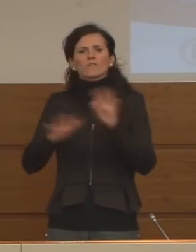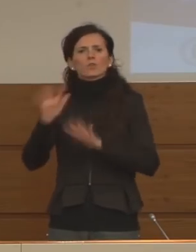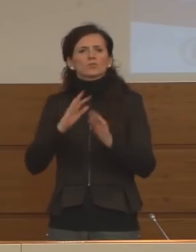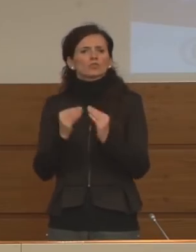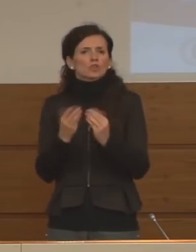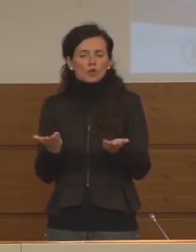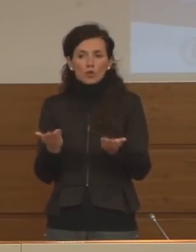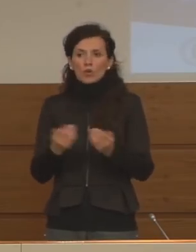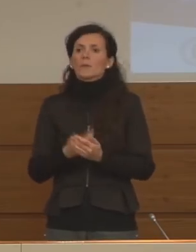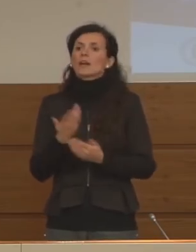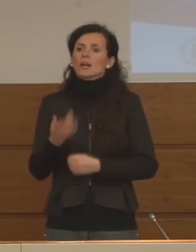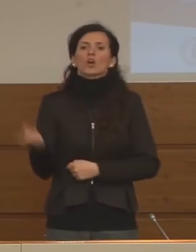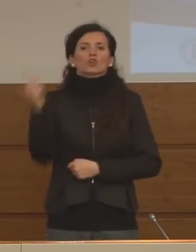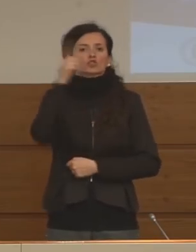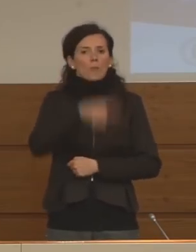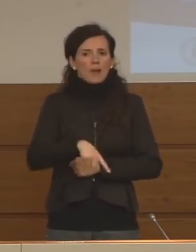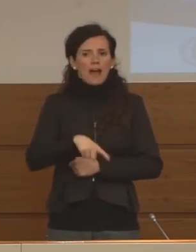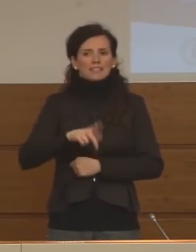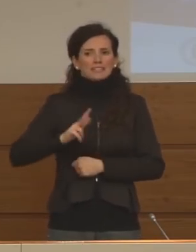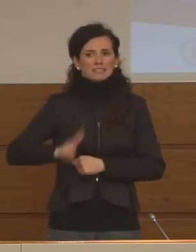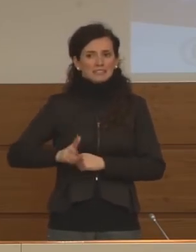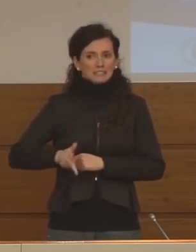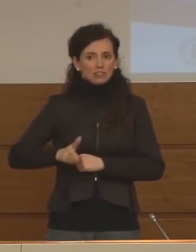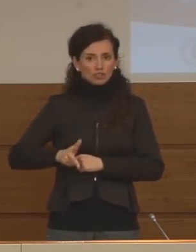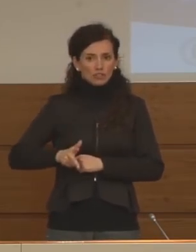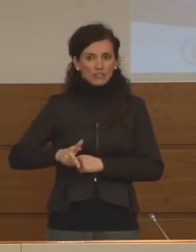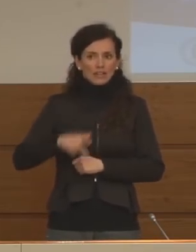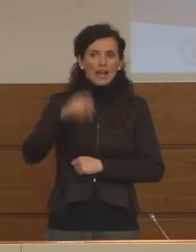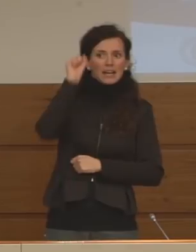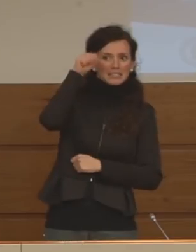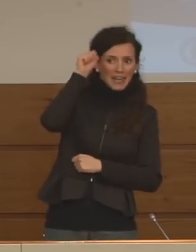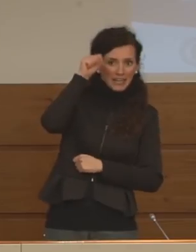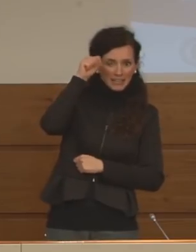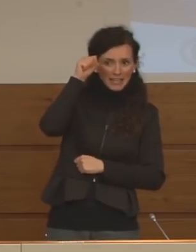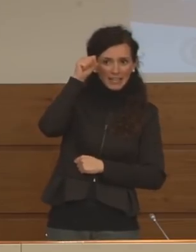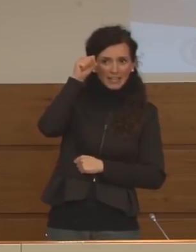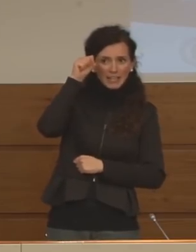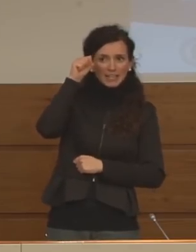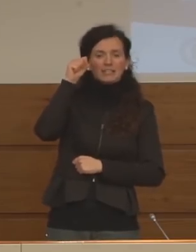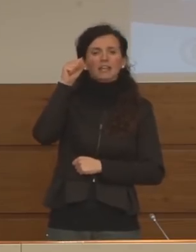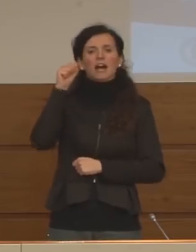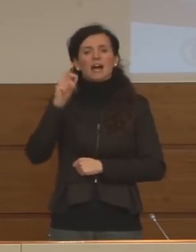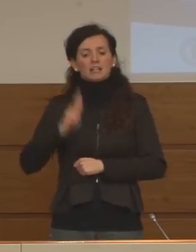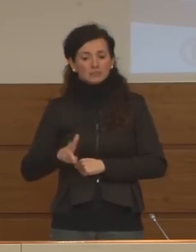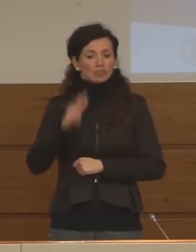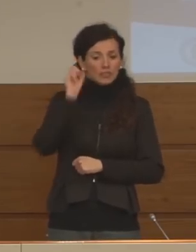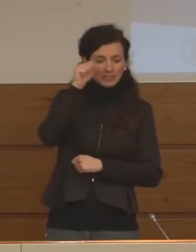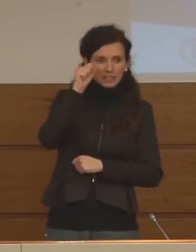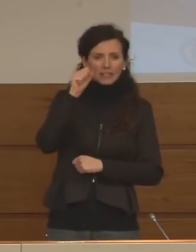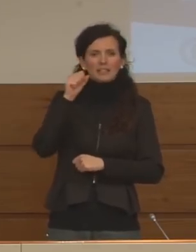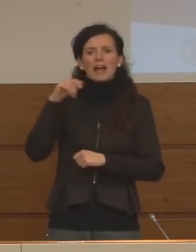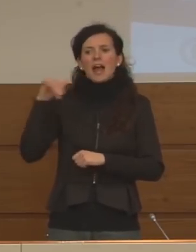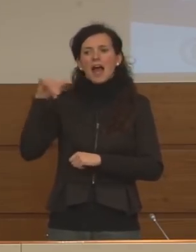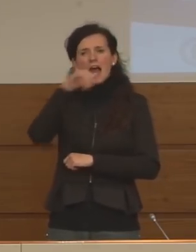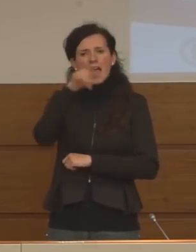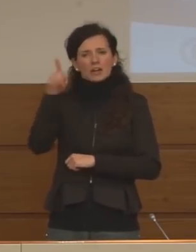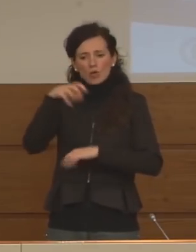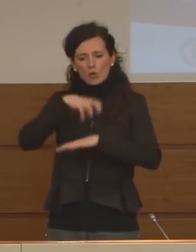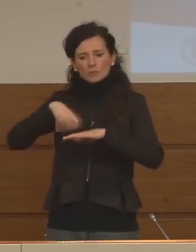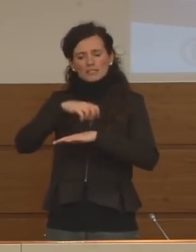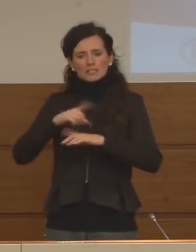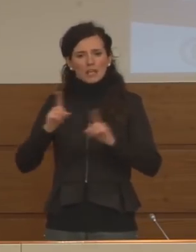da domani in sicilia in sardegna gli aerei del ministero della difesa